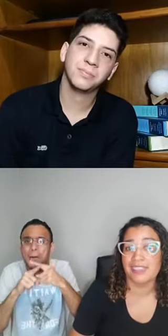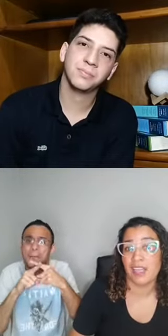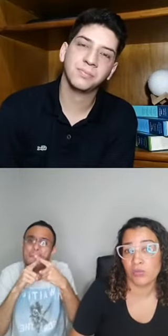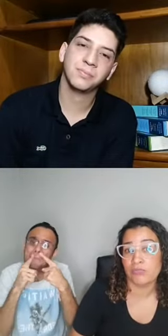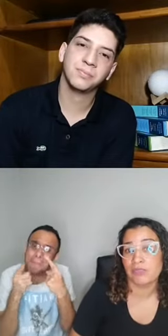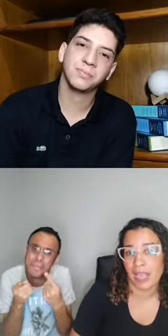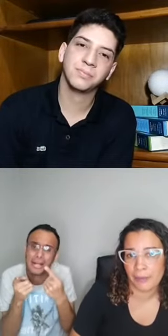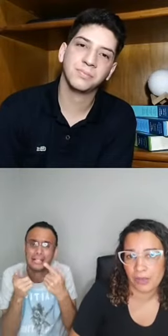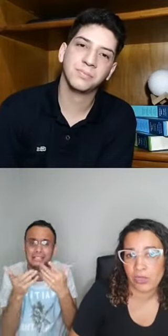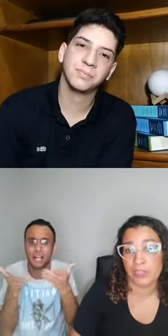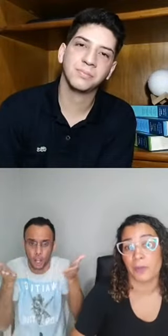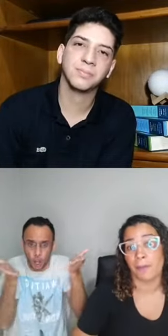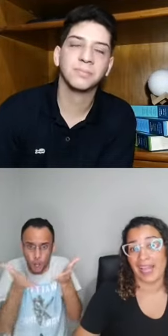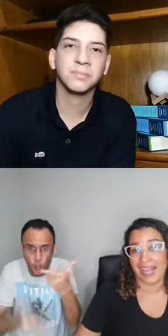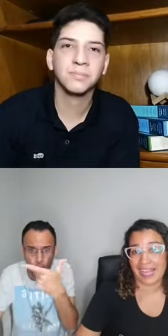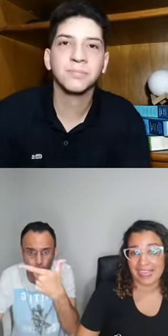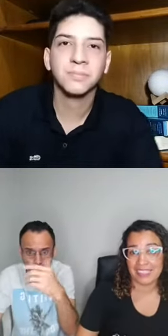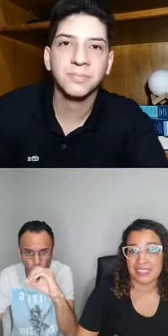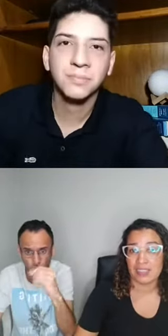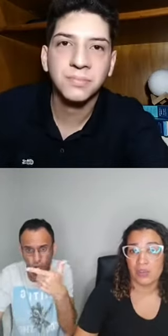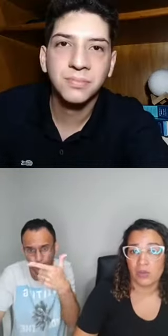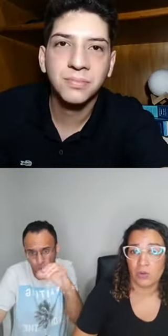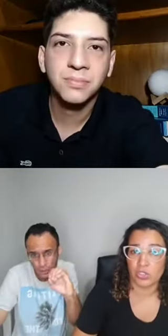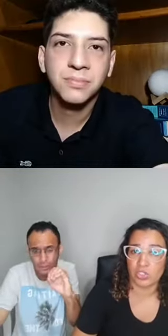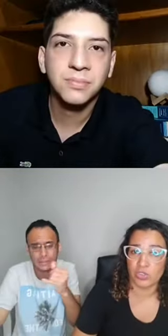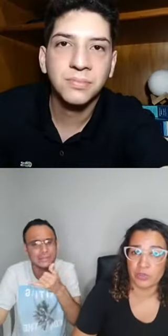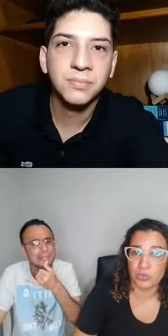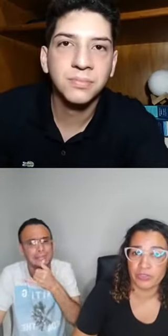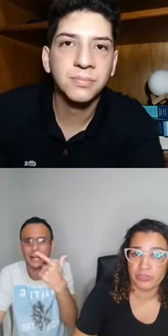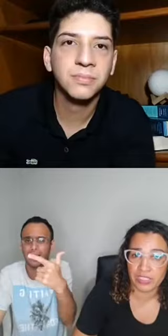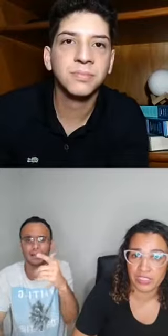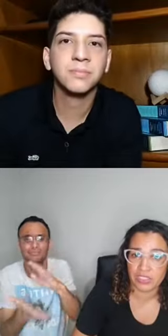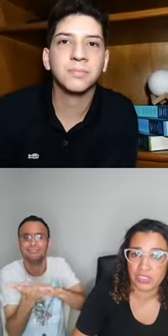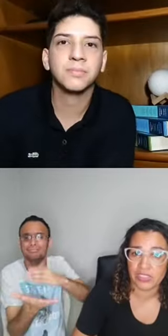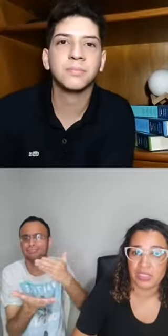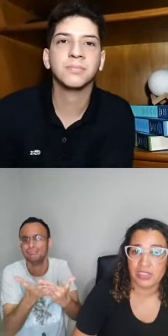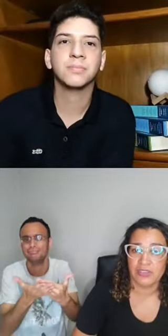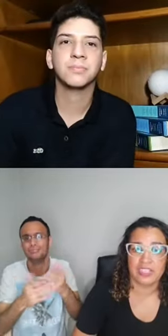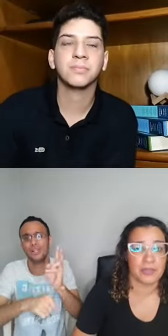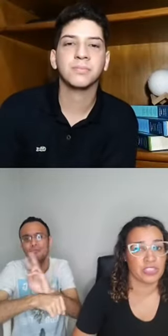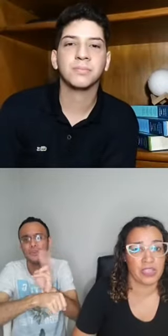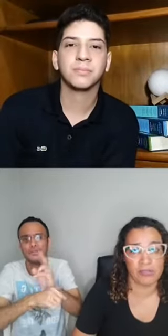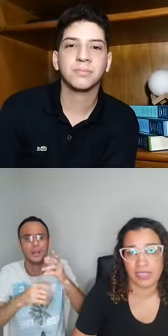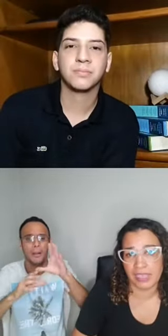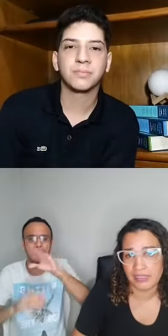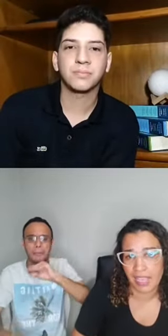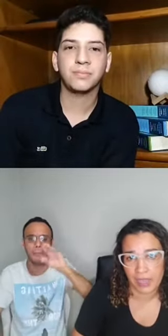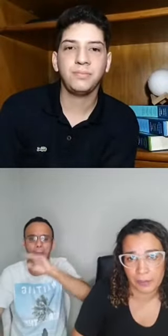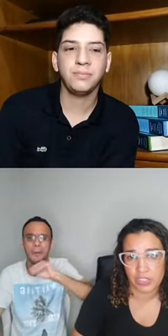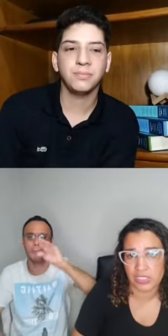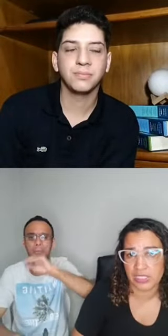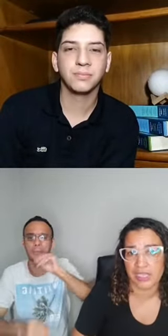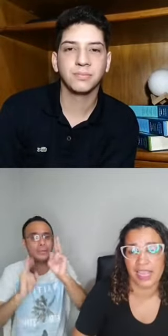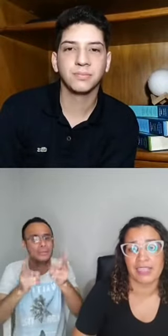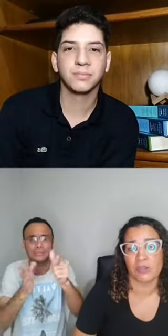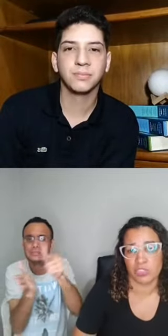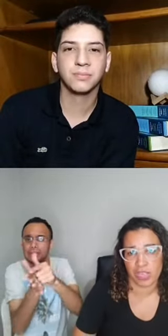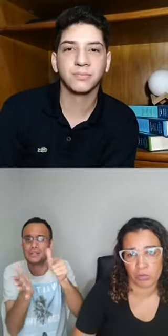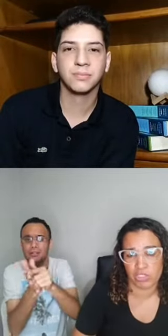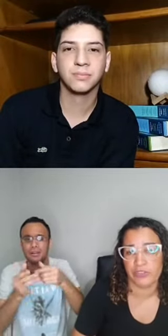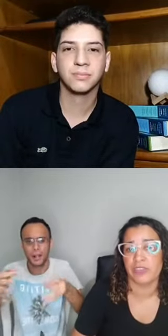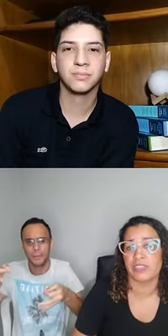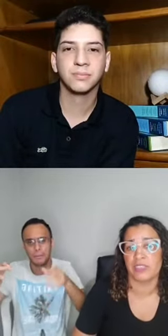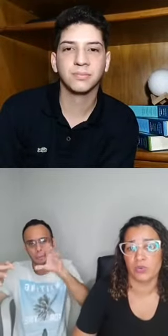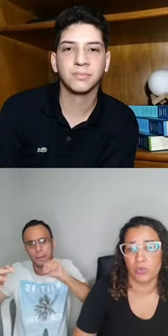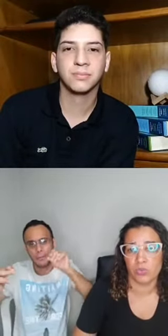né? Então, tá melhorando. Mas, hoje, em 2020, felizmente não tem intérprete, assim, né? Tem